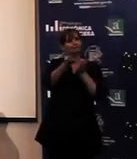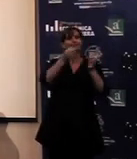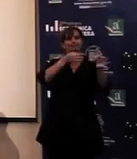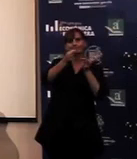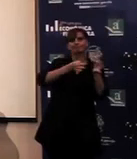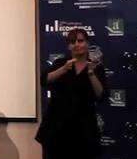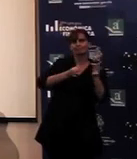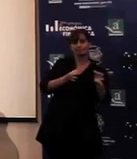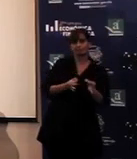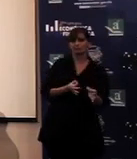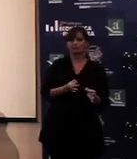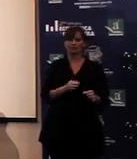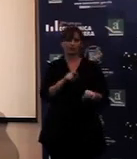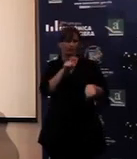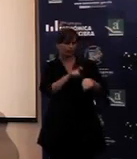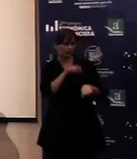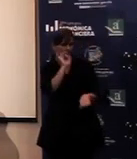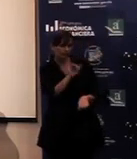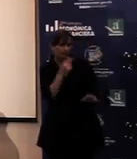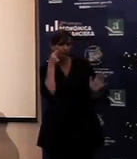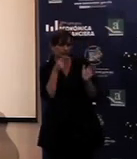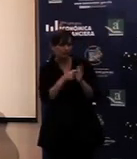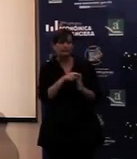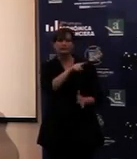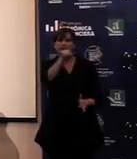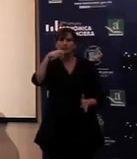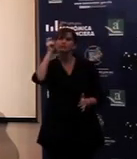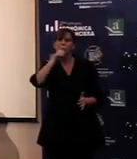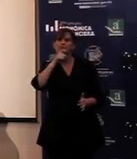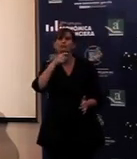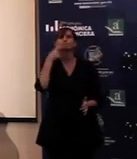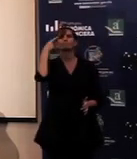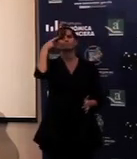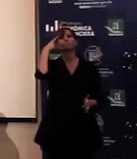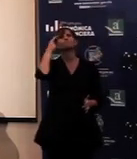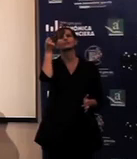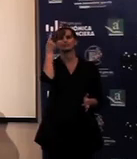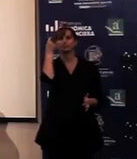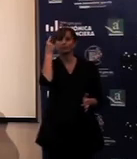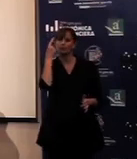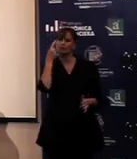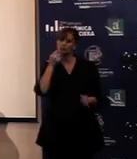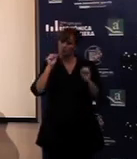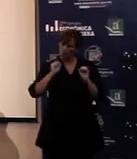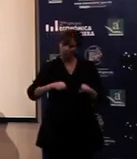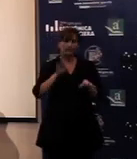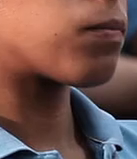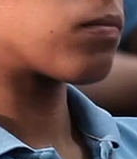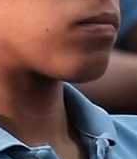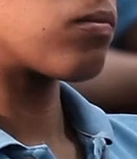en ese mismo momento, cuando vimos la necesidad, nos dimos cuenta lo sencillo y rápido que es